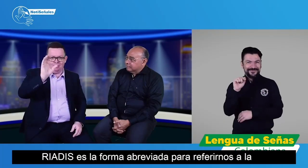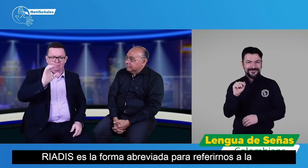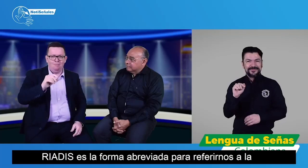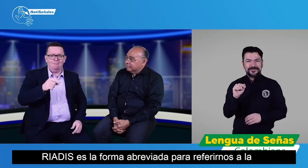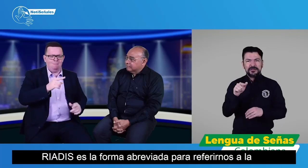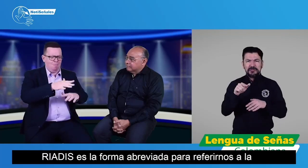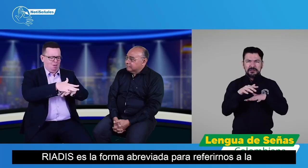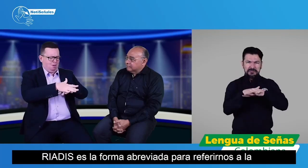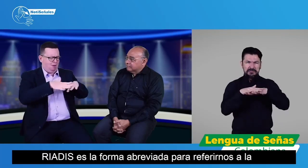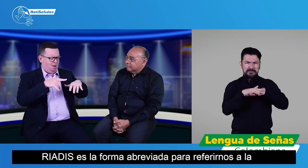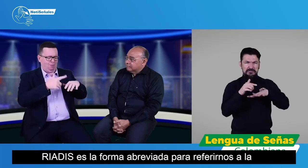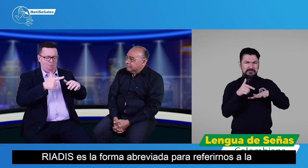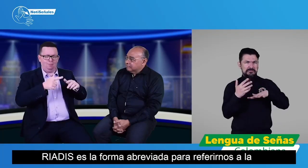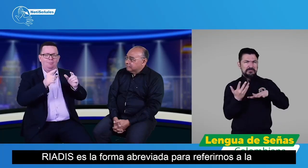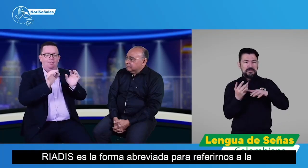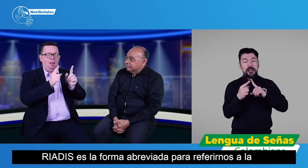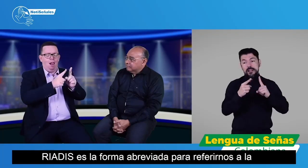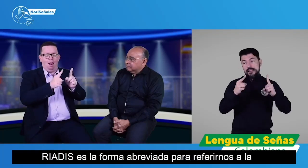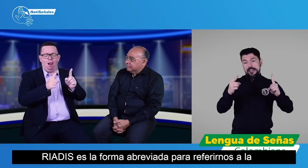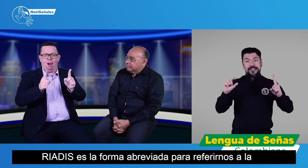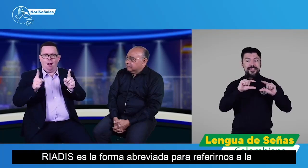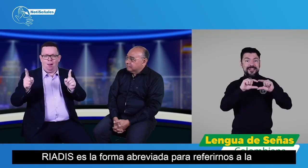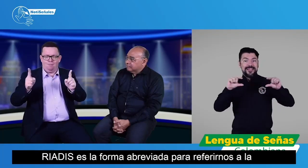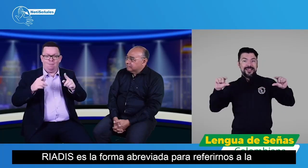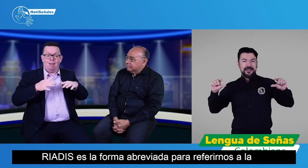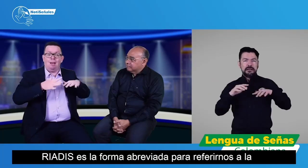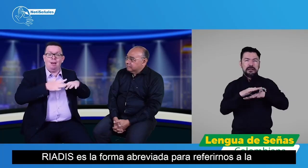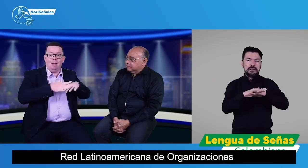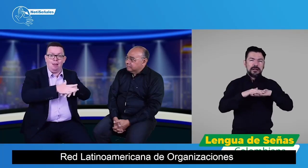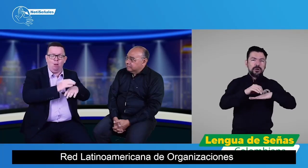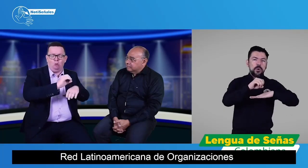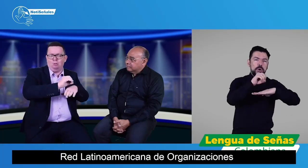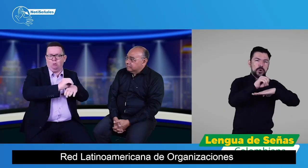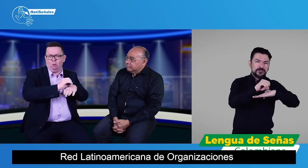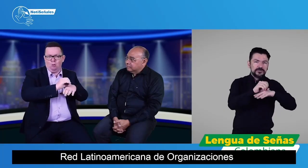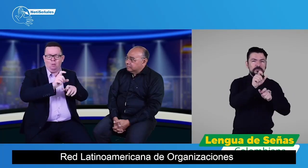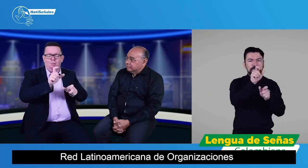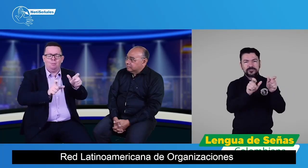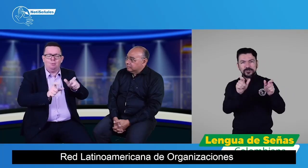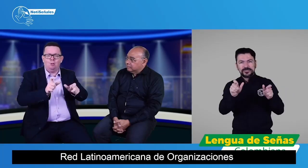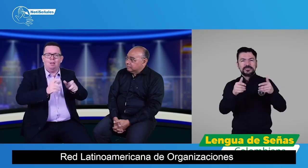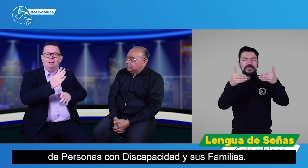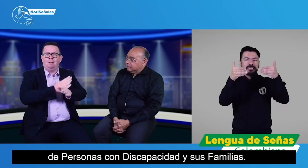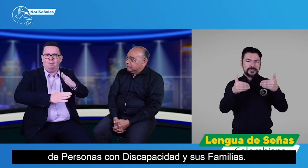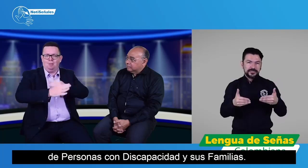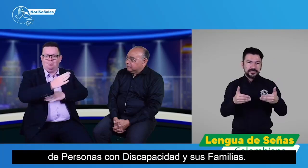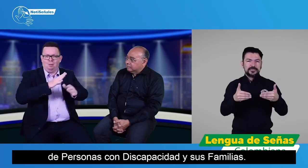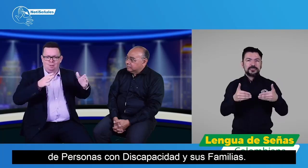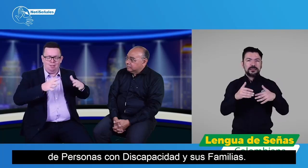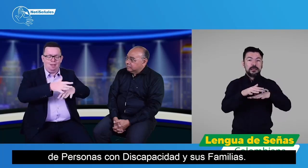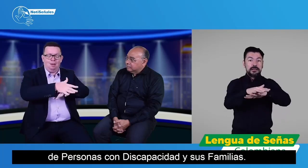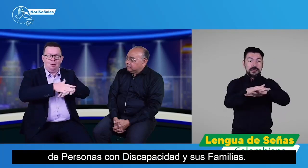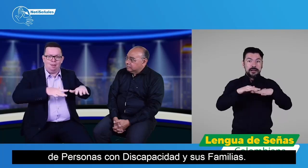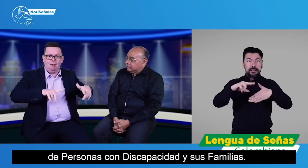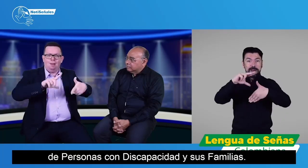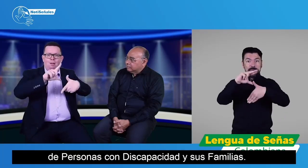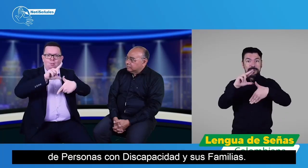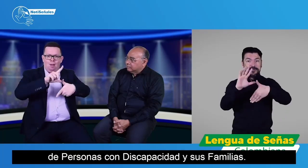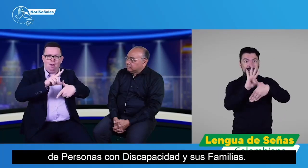RIADIS es la forma abreviada para referirnos a la Red Latinoamericana de Organizaciones de Personas con Discapacidad y sus Familias.